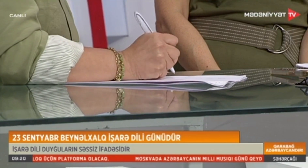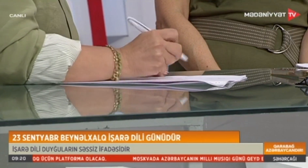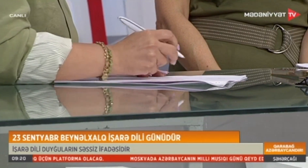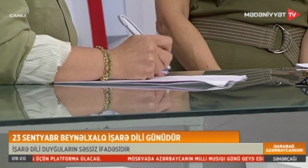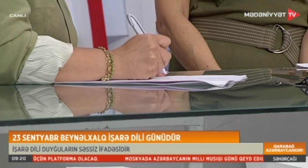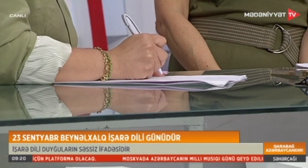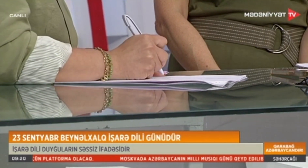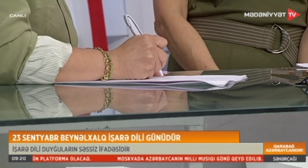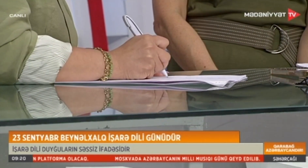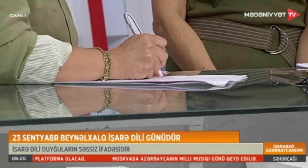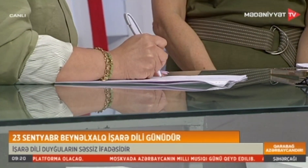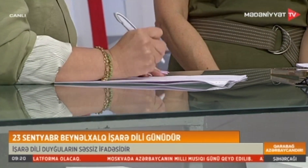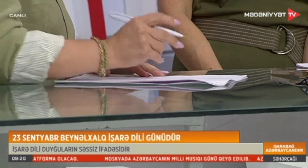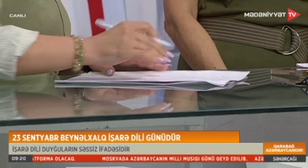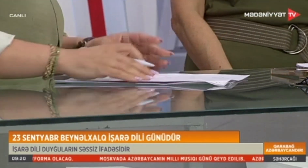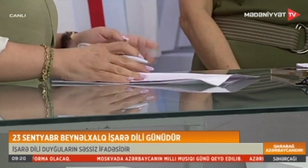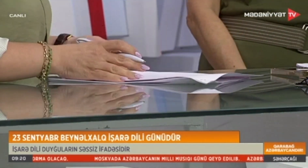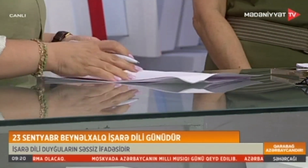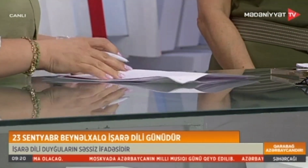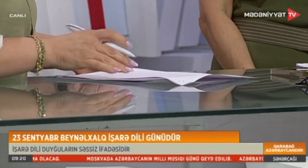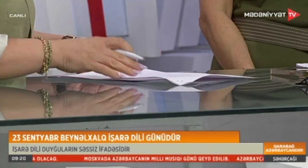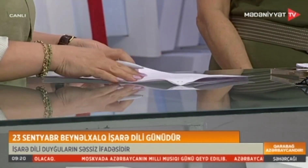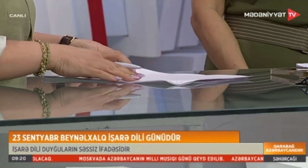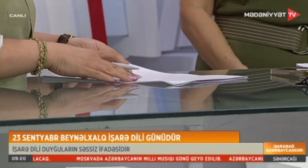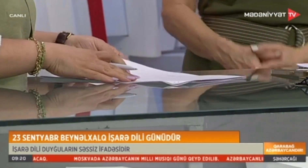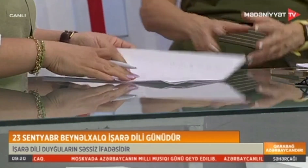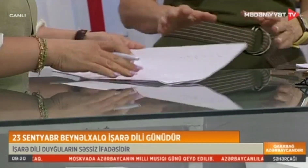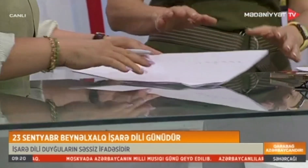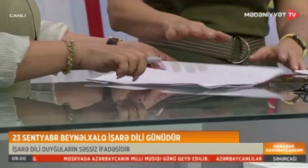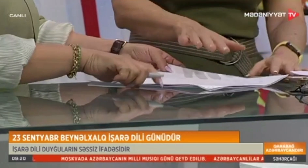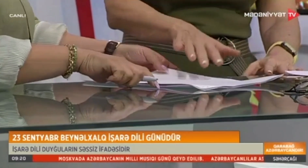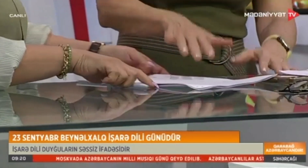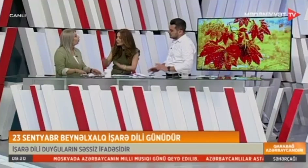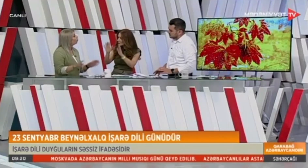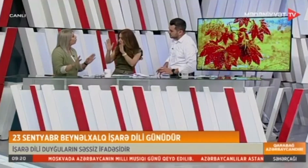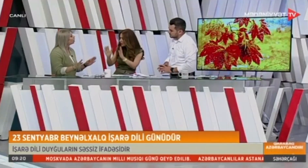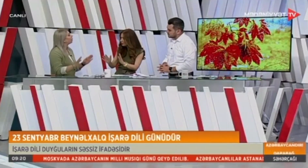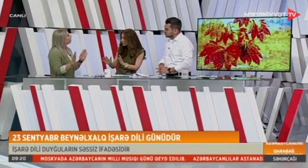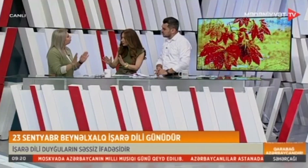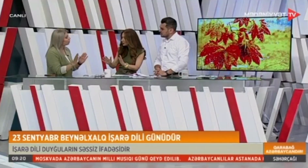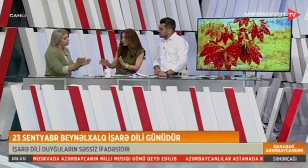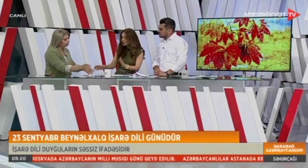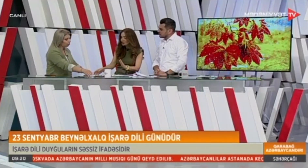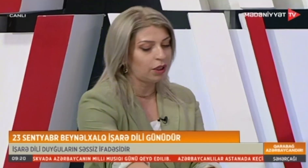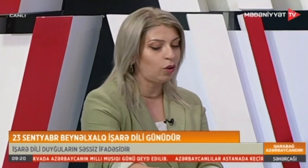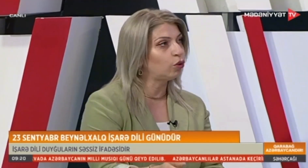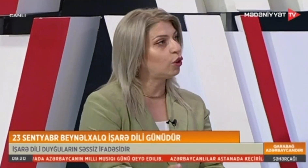E, R, S. Davam edəyim, məsələn. Təxminin neçə hərfdir? Necə bizim əlifbada? Əlifbamız belə olduğu kimi